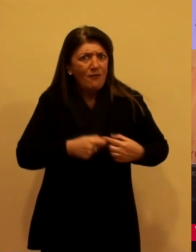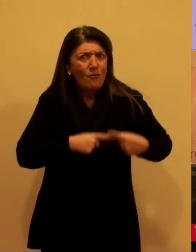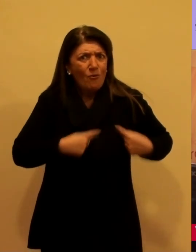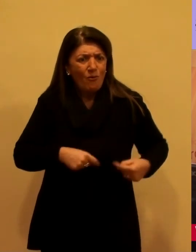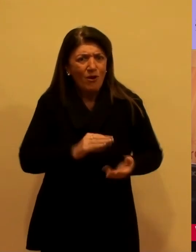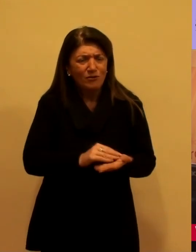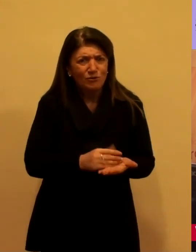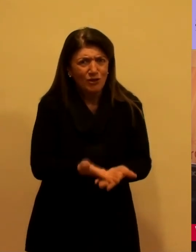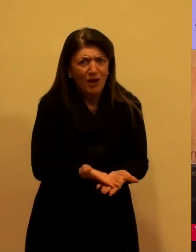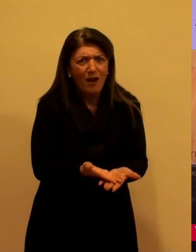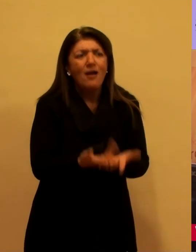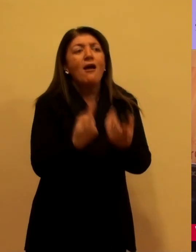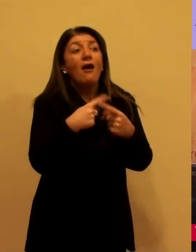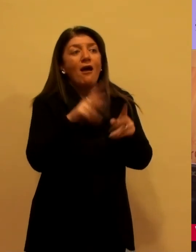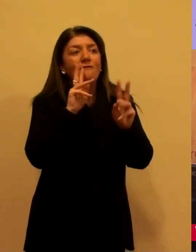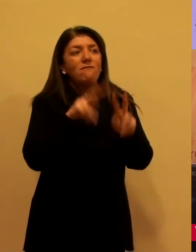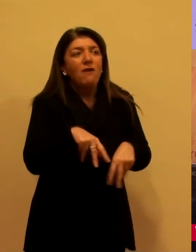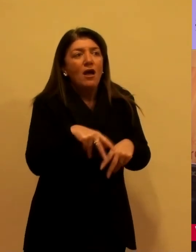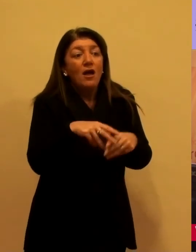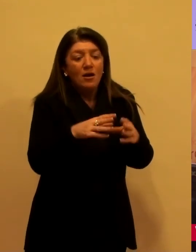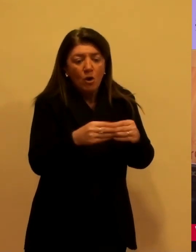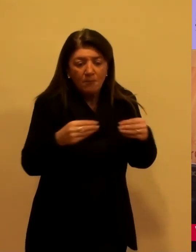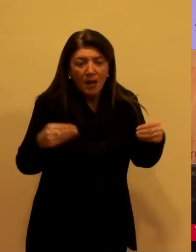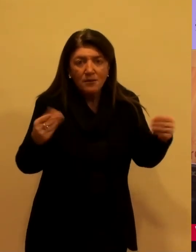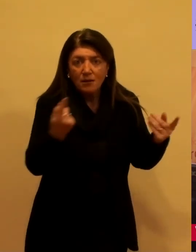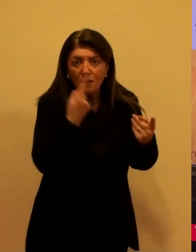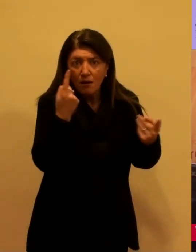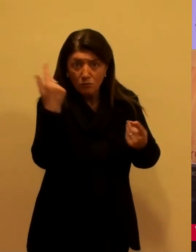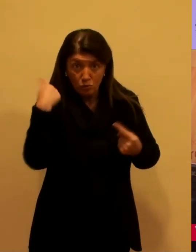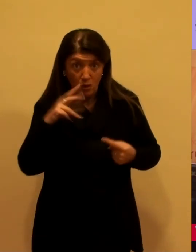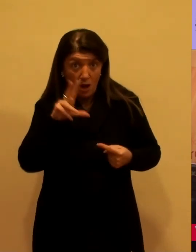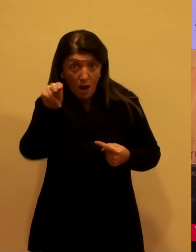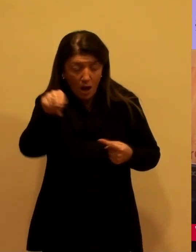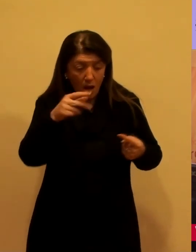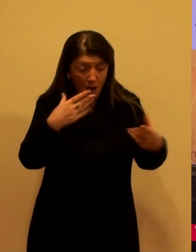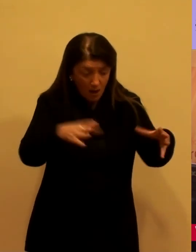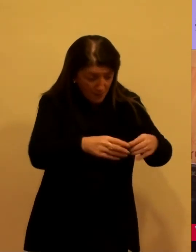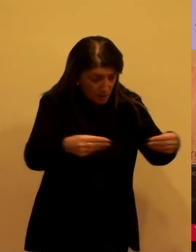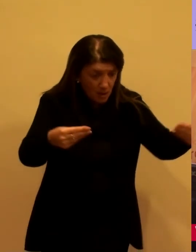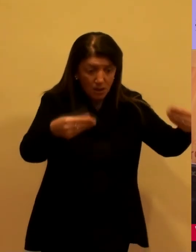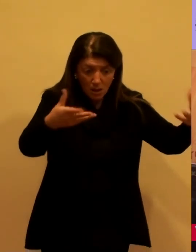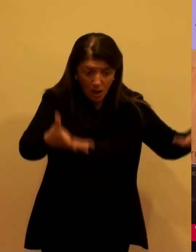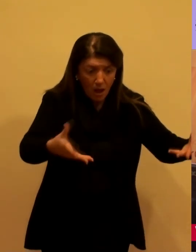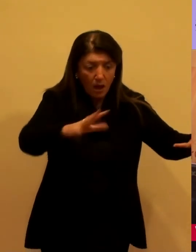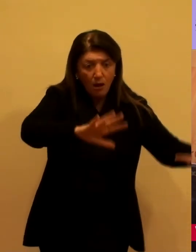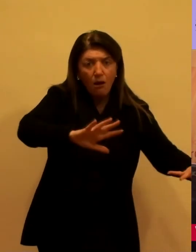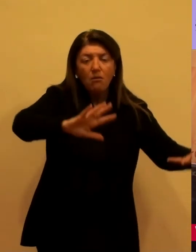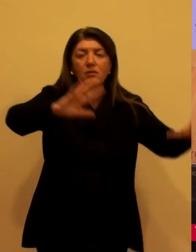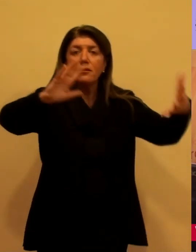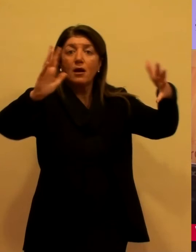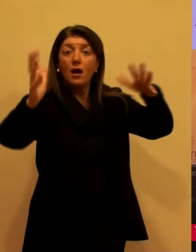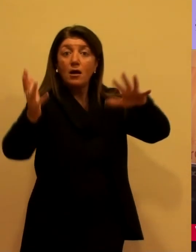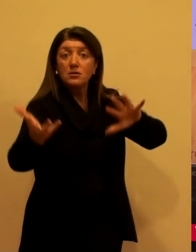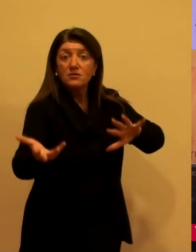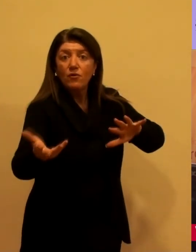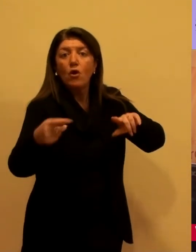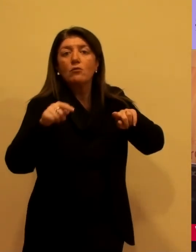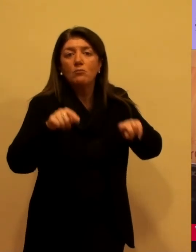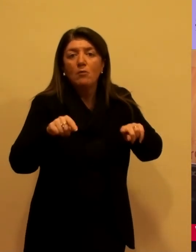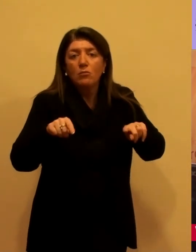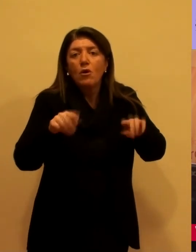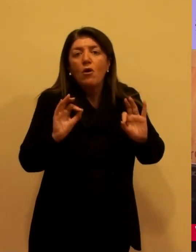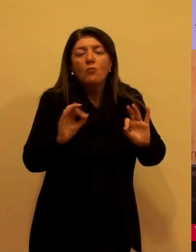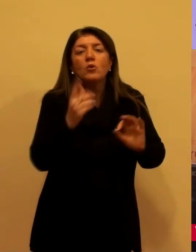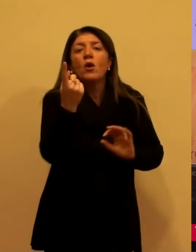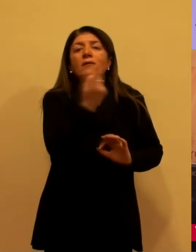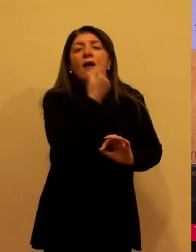i materiali che si trasformano, quindi i materiali naturali che sono alla base della... così del concept proprio del PAV, no? Quindi la